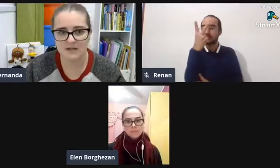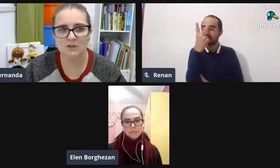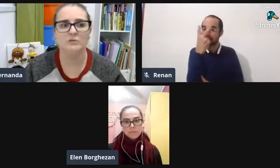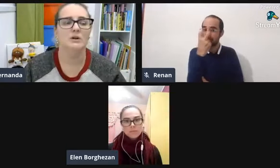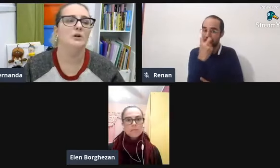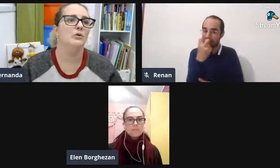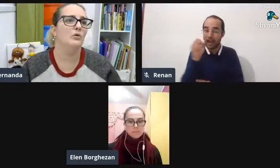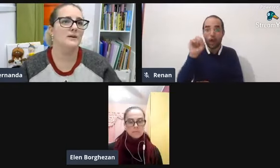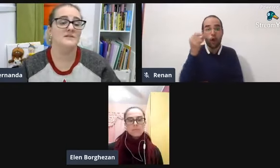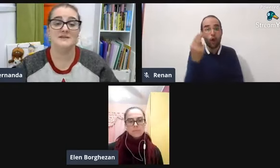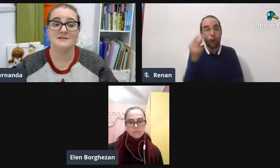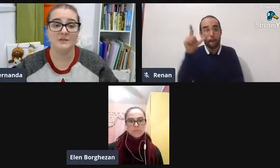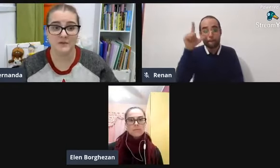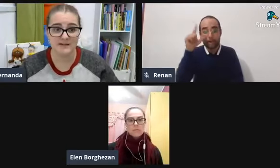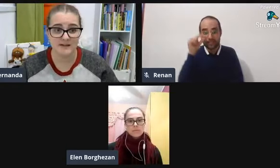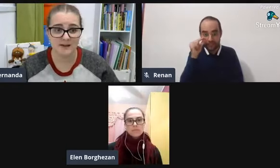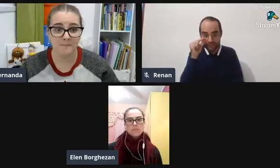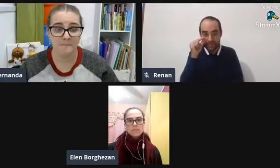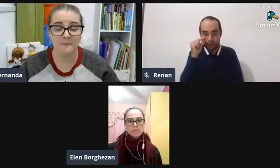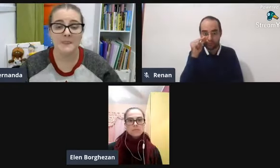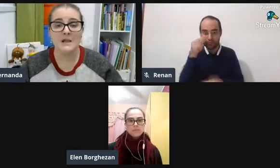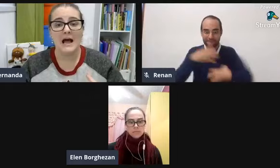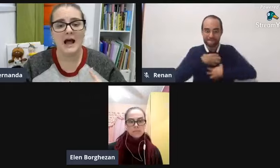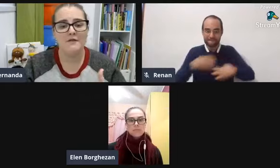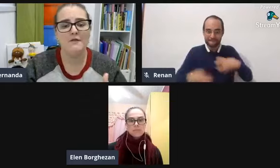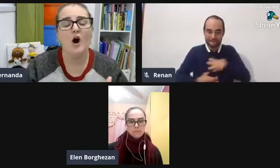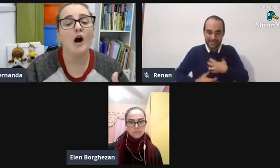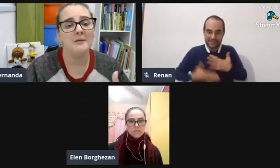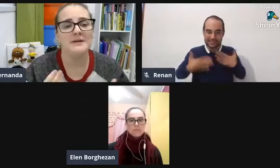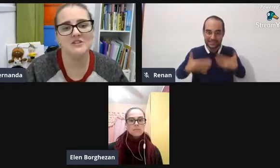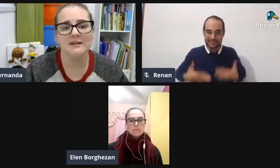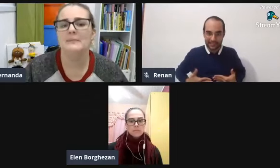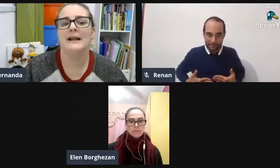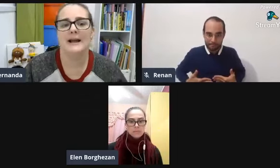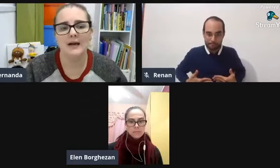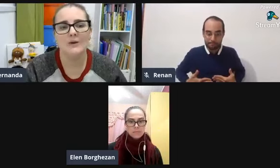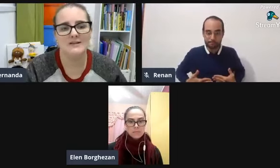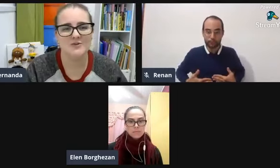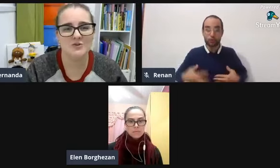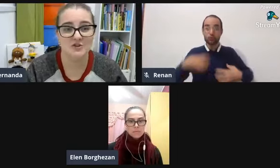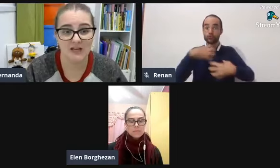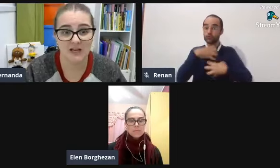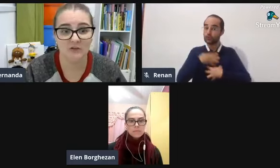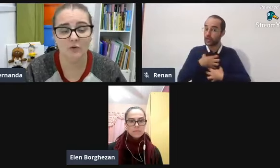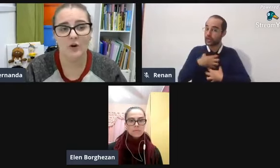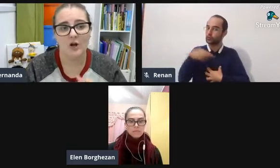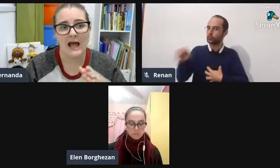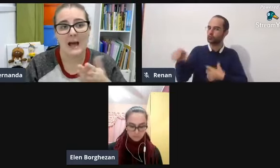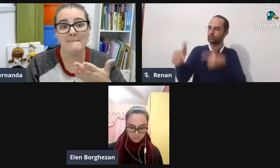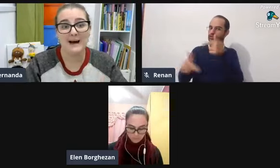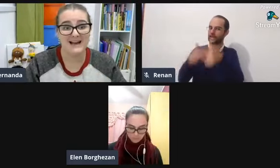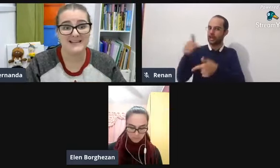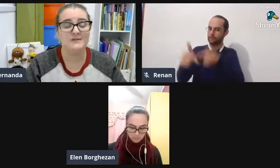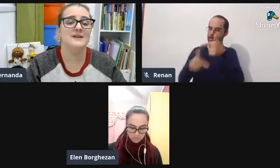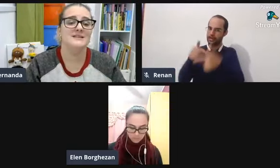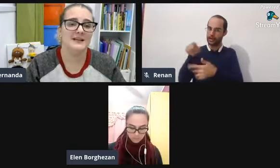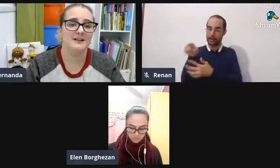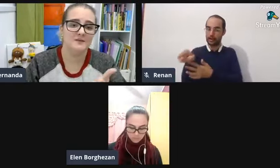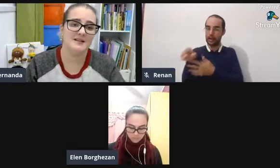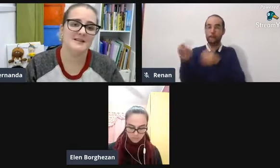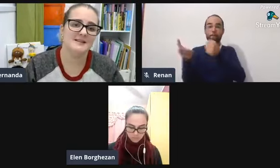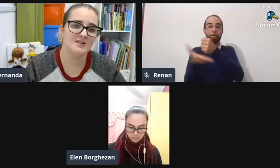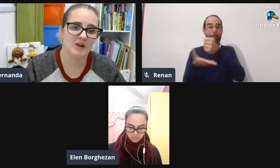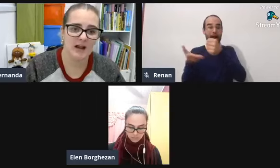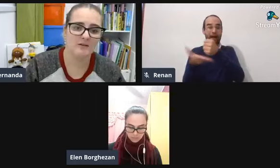baixa visão com uma deficiência física. A forma de trabalhar com esse sujeito, a base vai ser